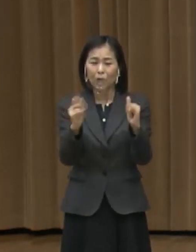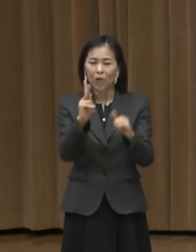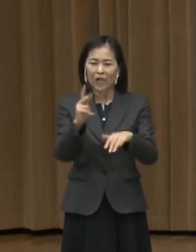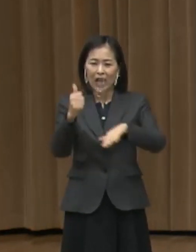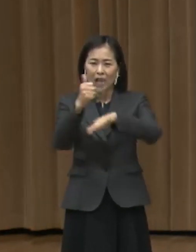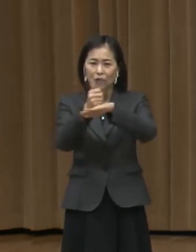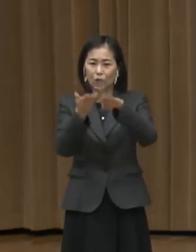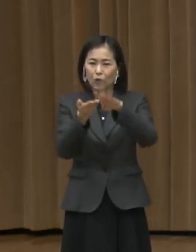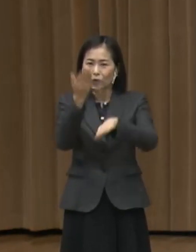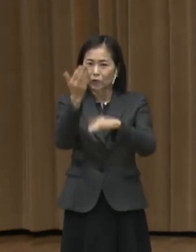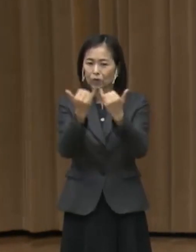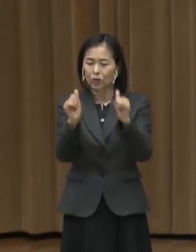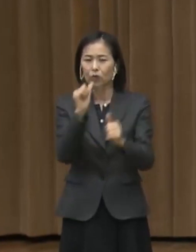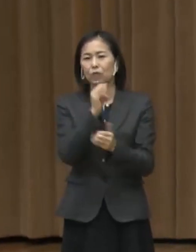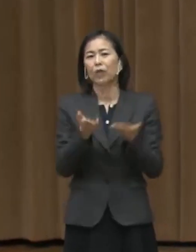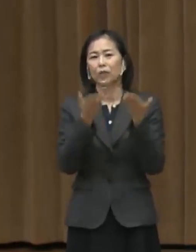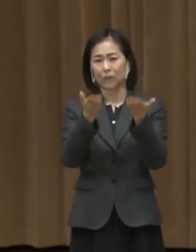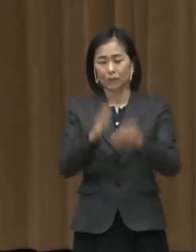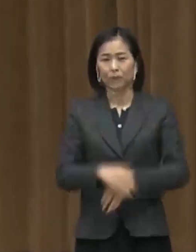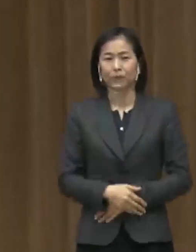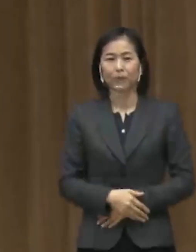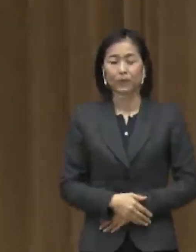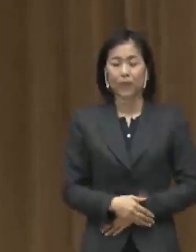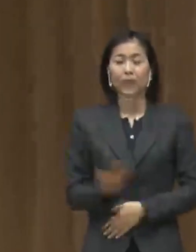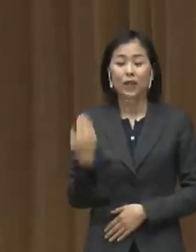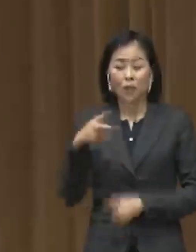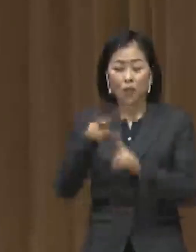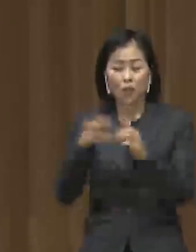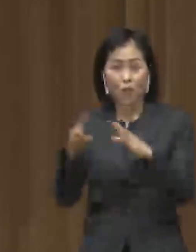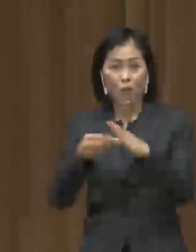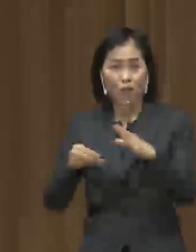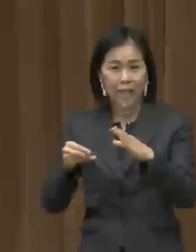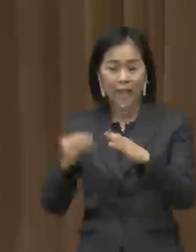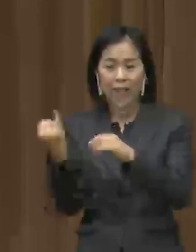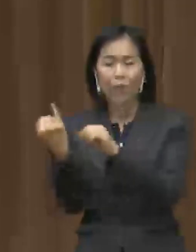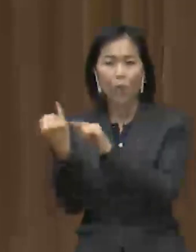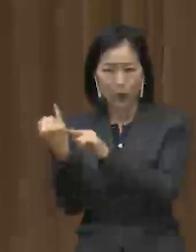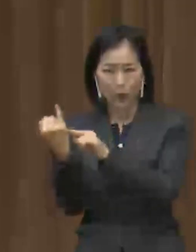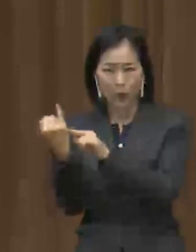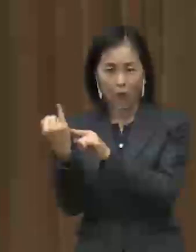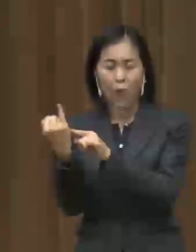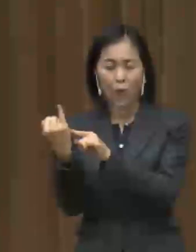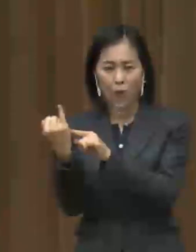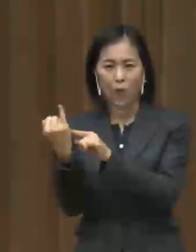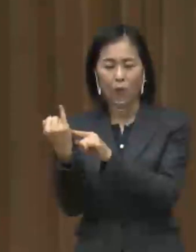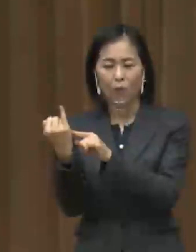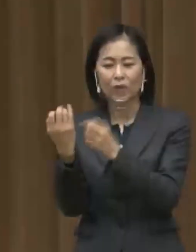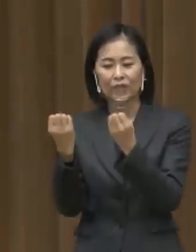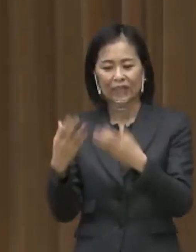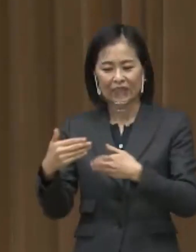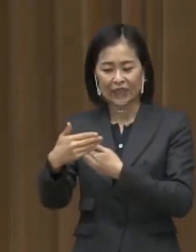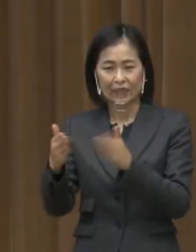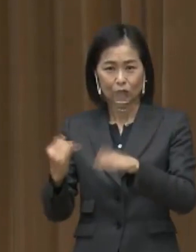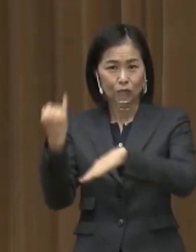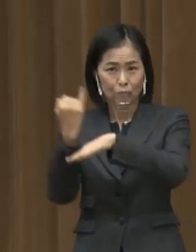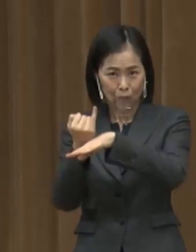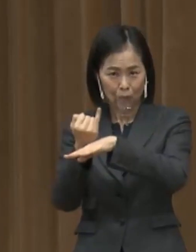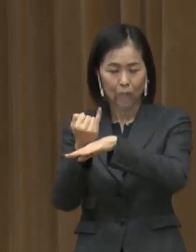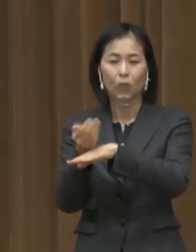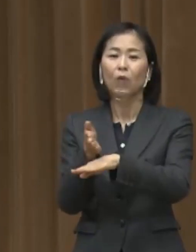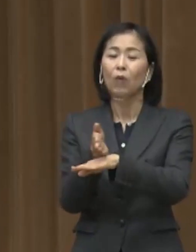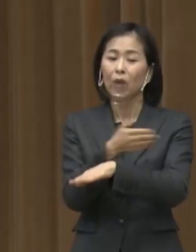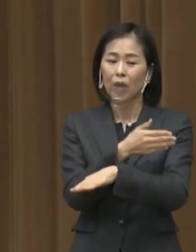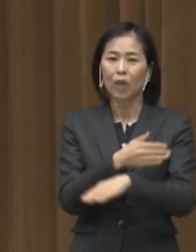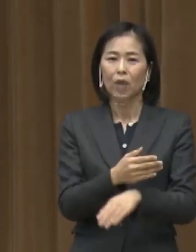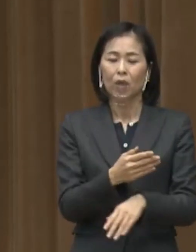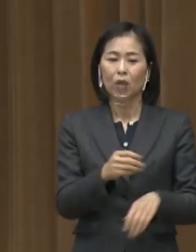職を紹介します。先ほど紹介した小池陽子知事新室長をはじめとし、副